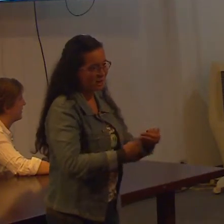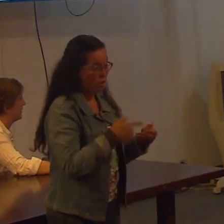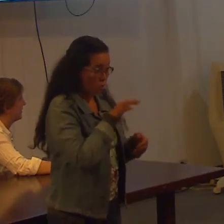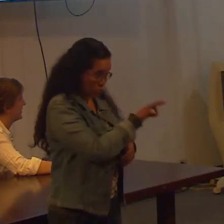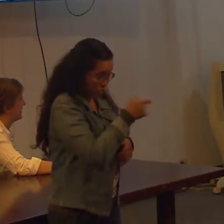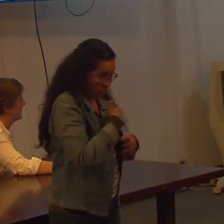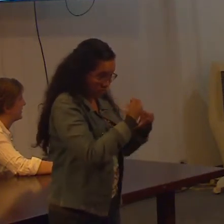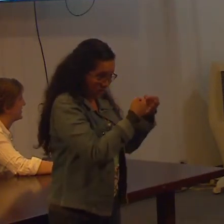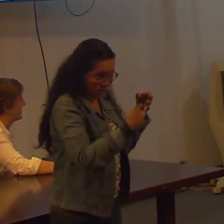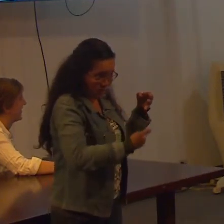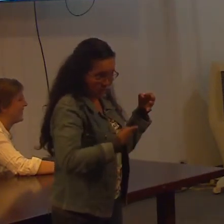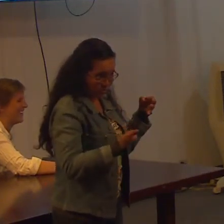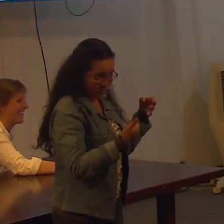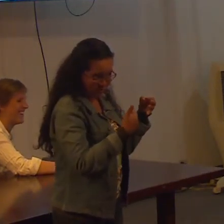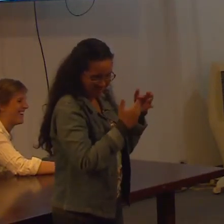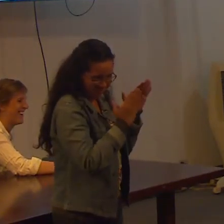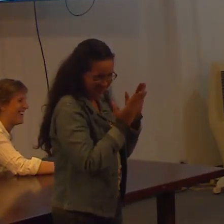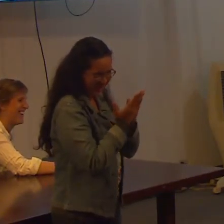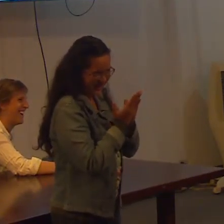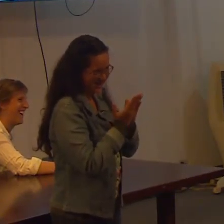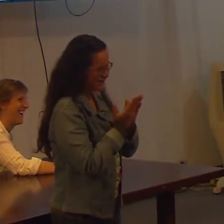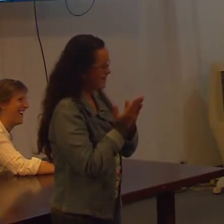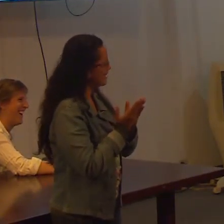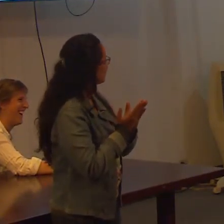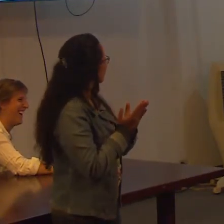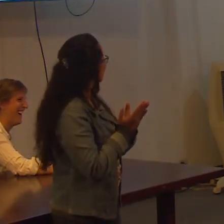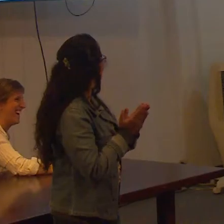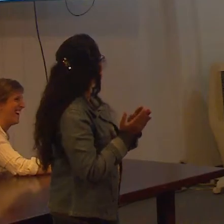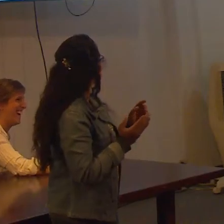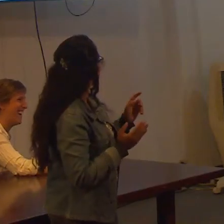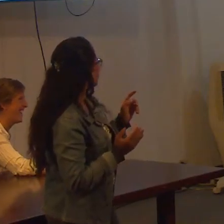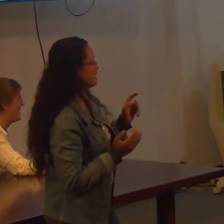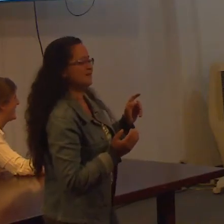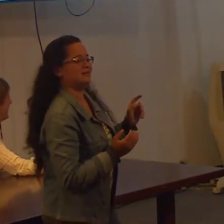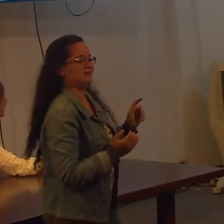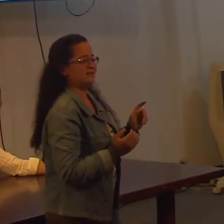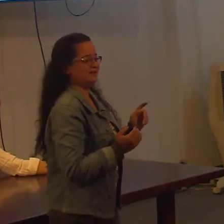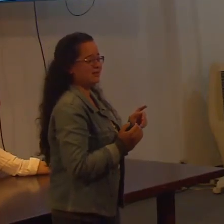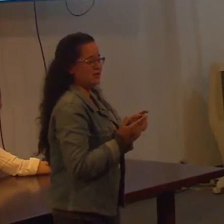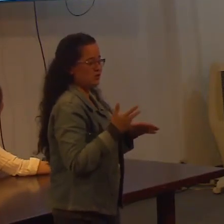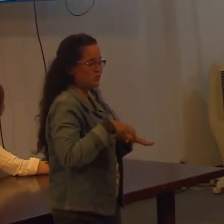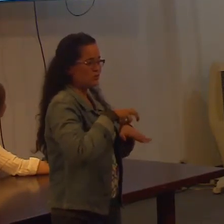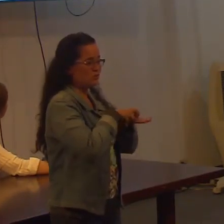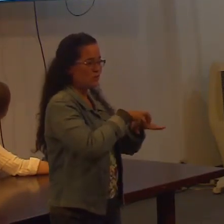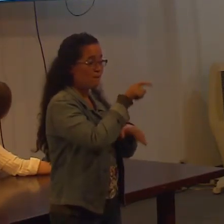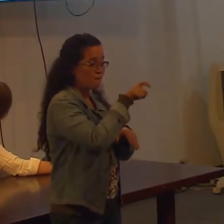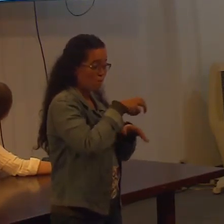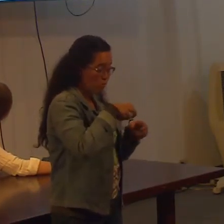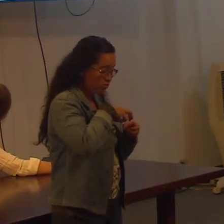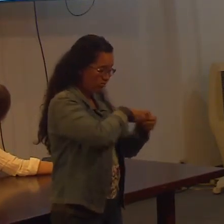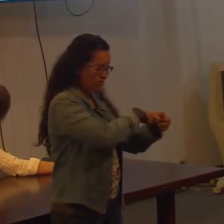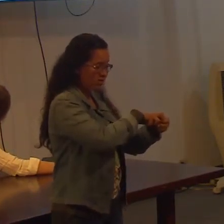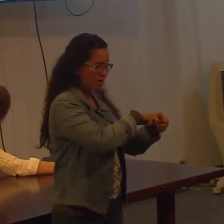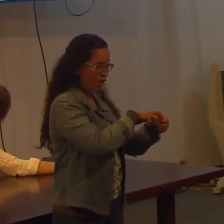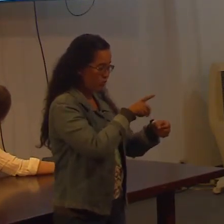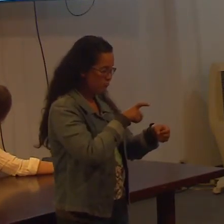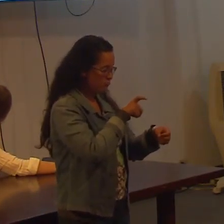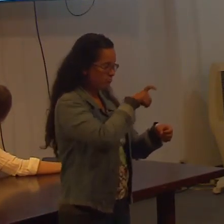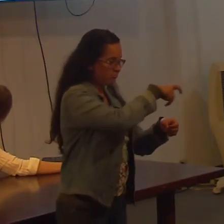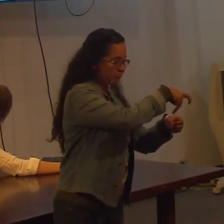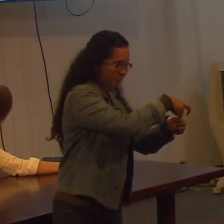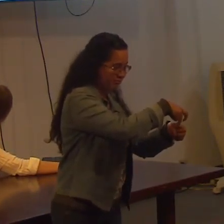frases célebre en el texto es subirme al bus no era solo dar un paso arriba, sino que iba